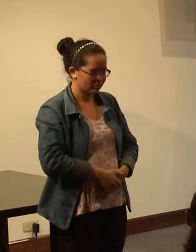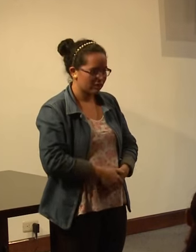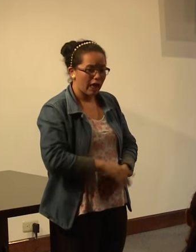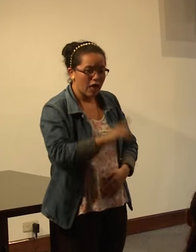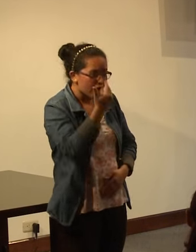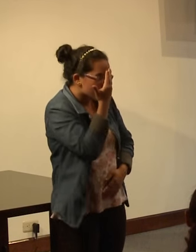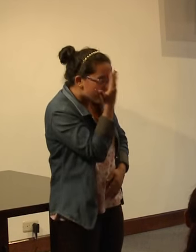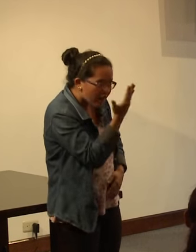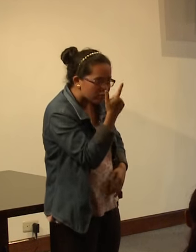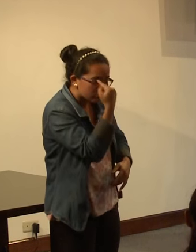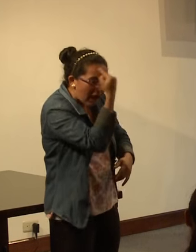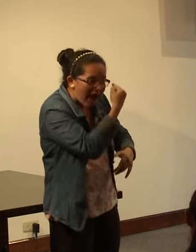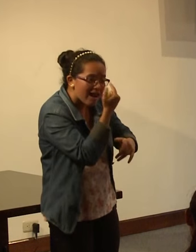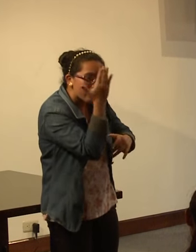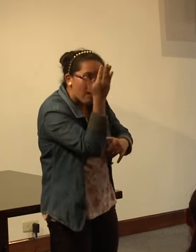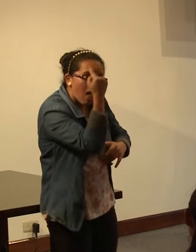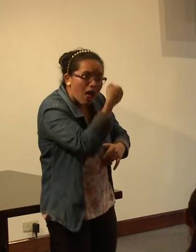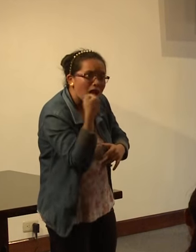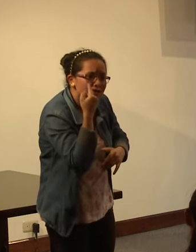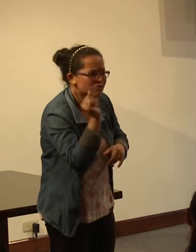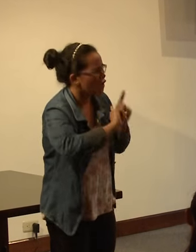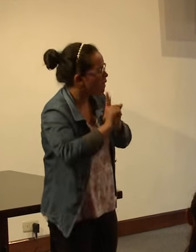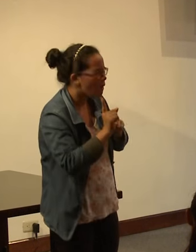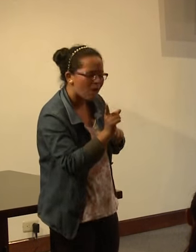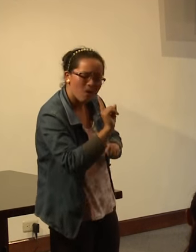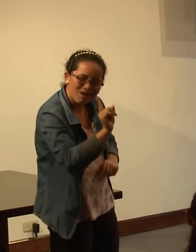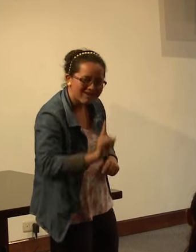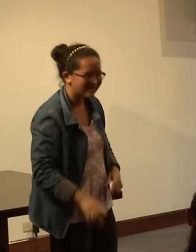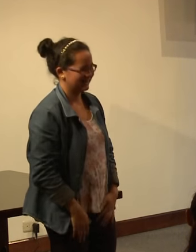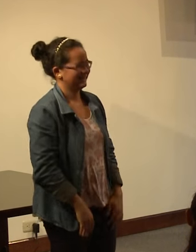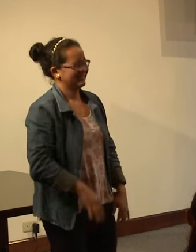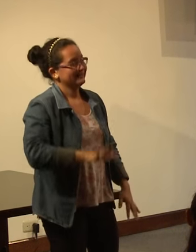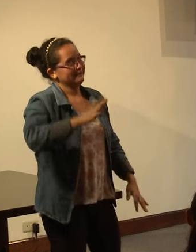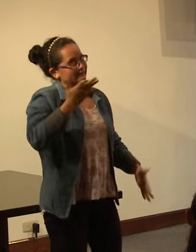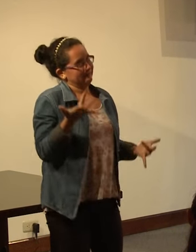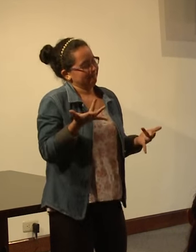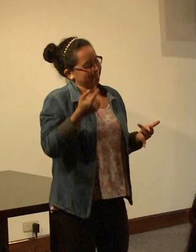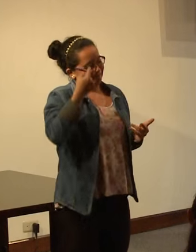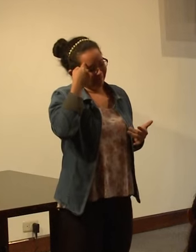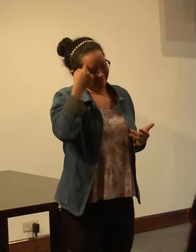No. Es que, bueno, dígame, estoy acostada. Haga la